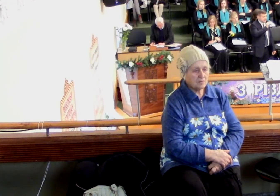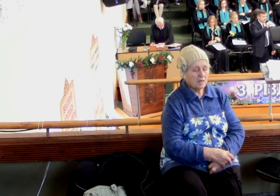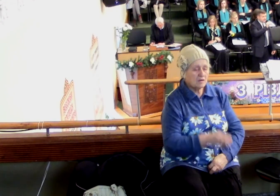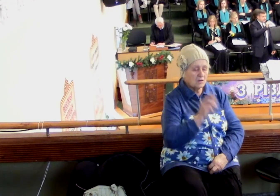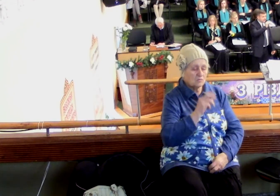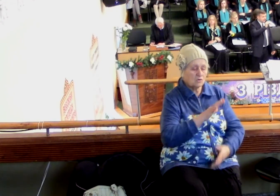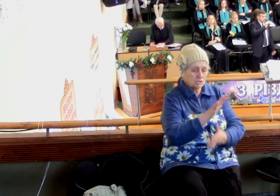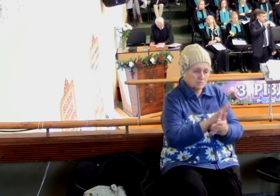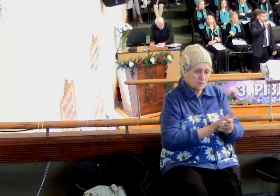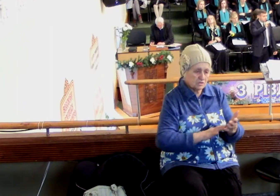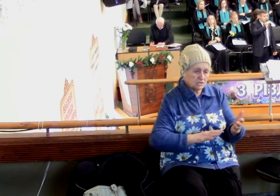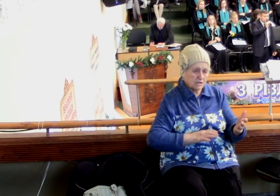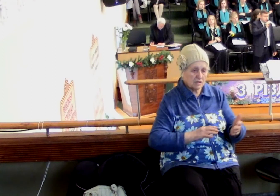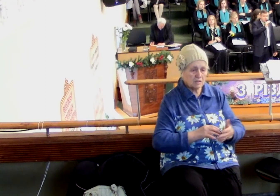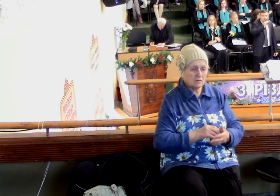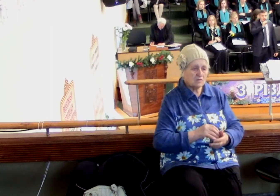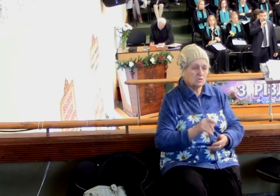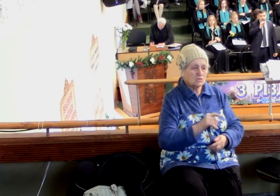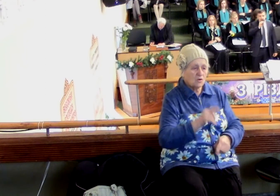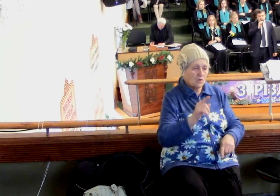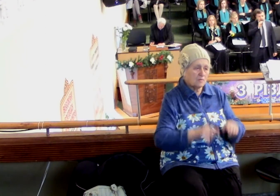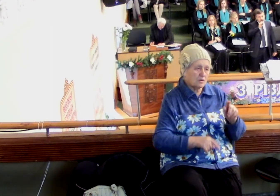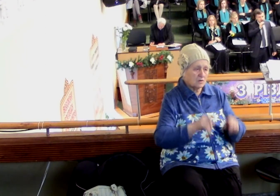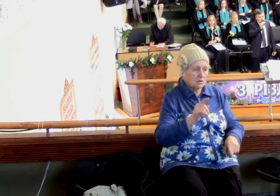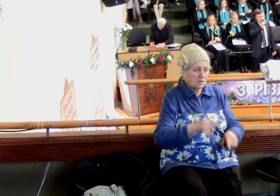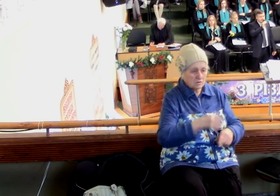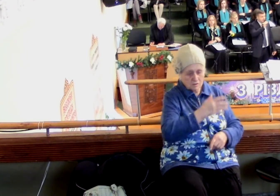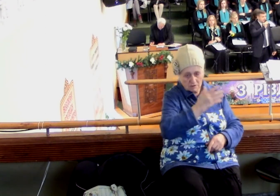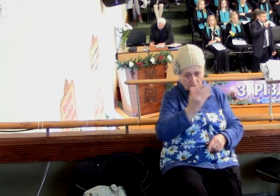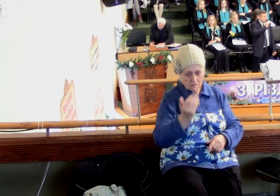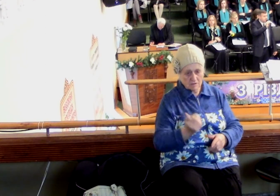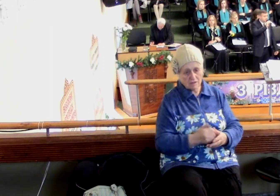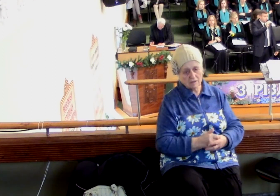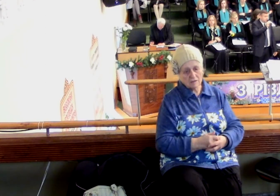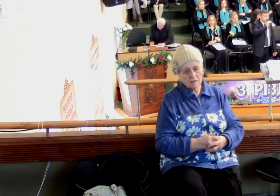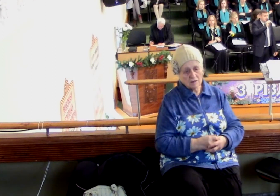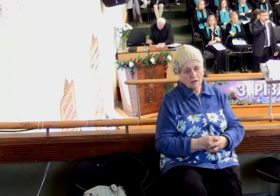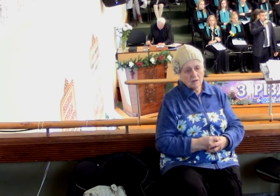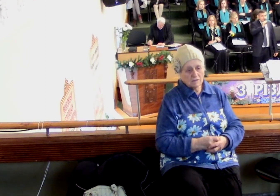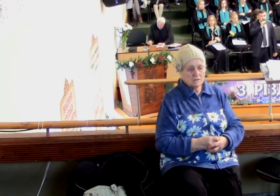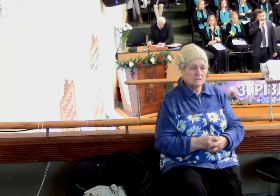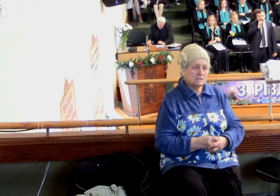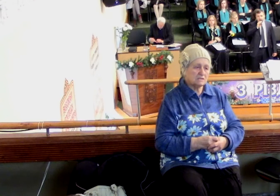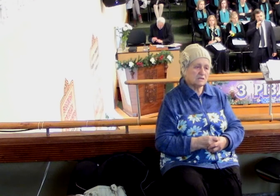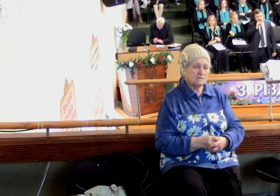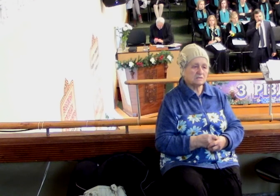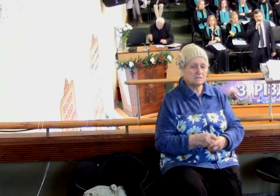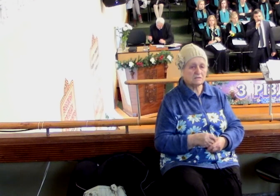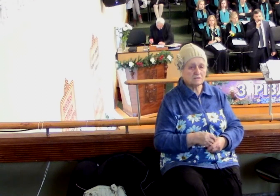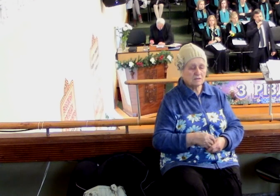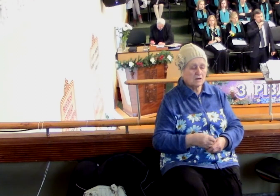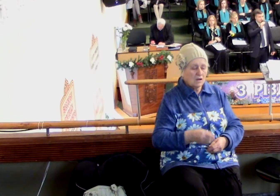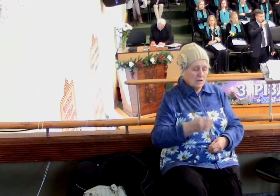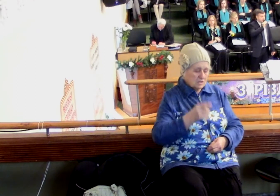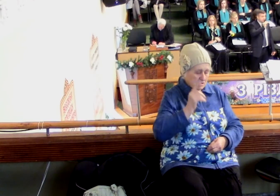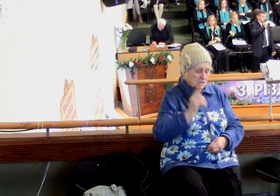Боже, прости, что порой мы забываем, сущность рождества и